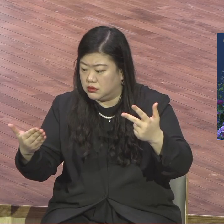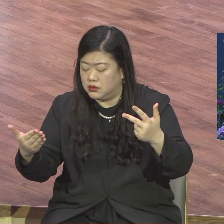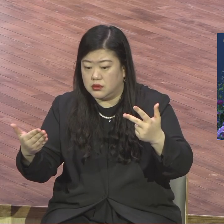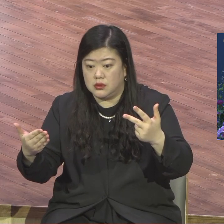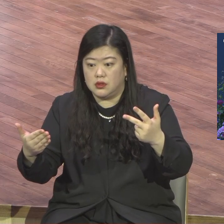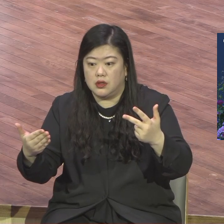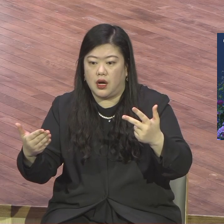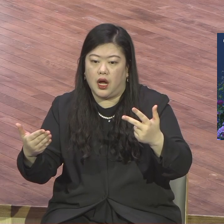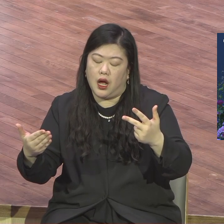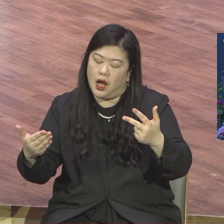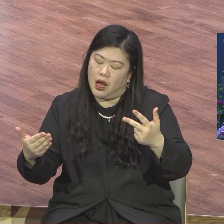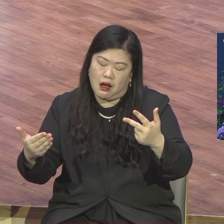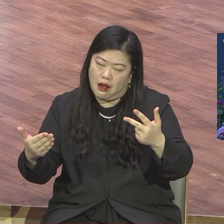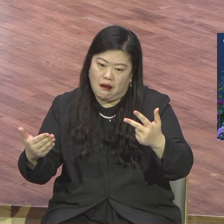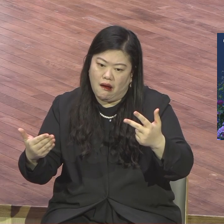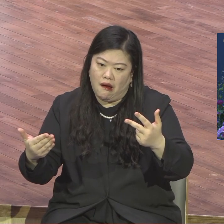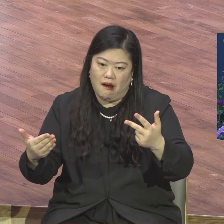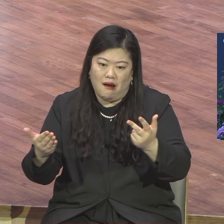부끄러울 정도다.